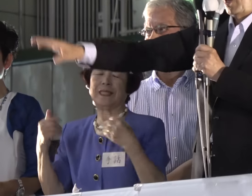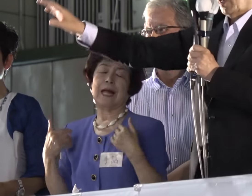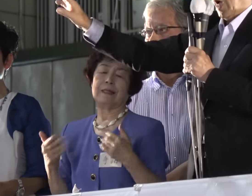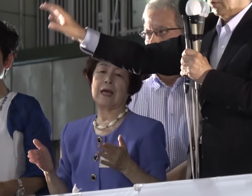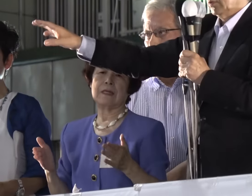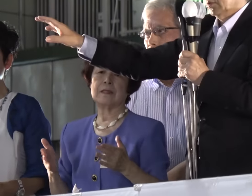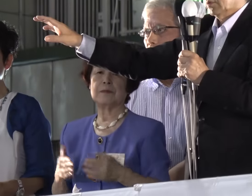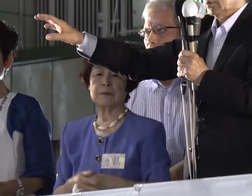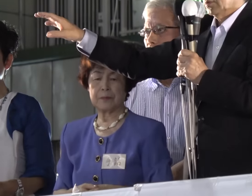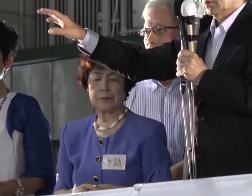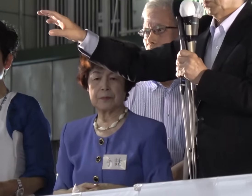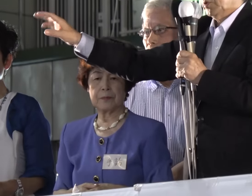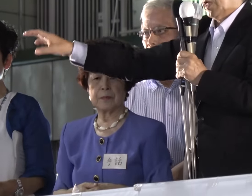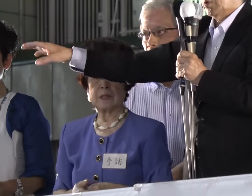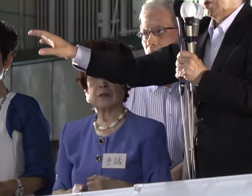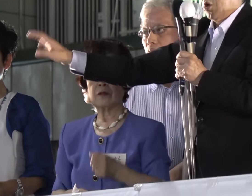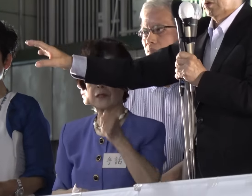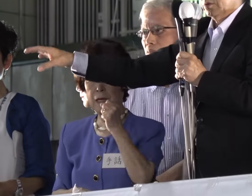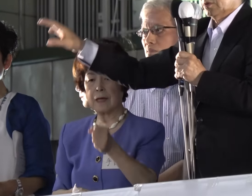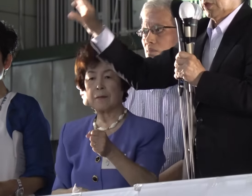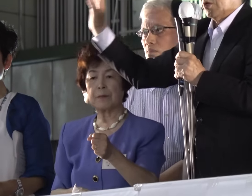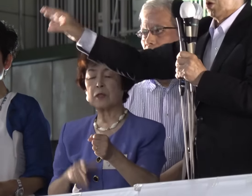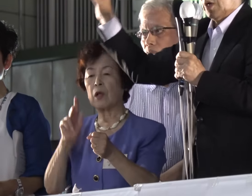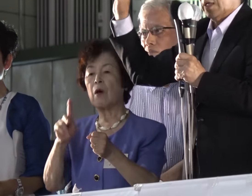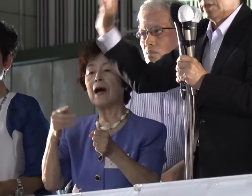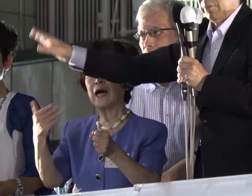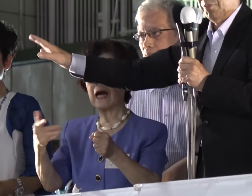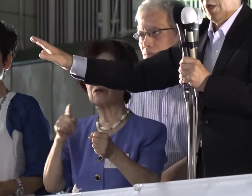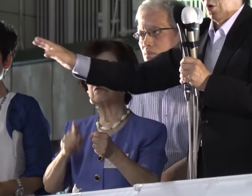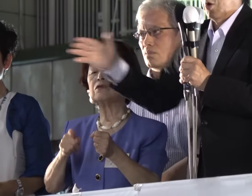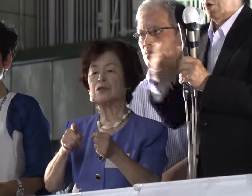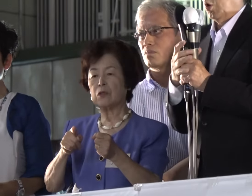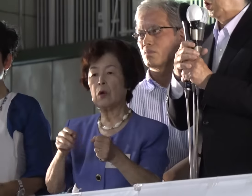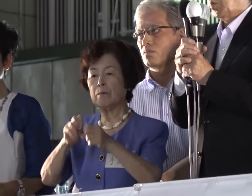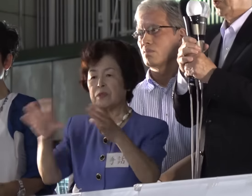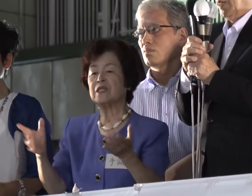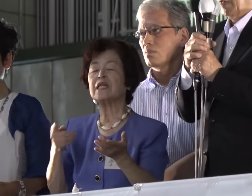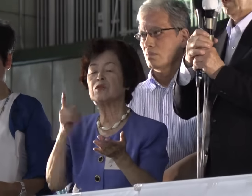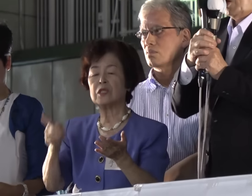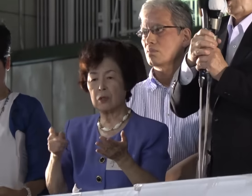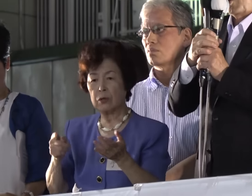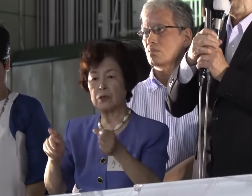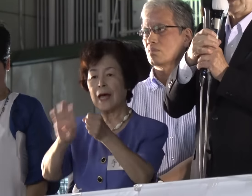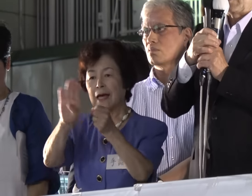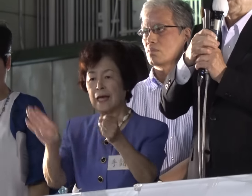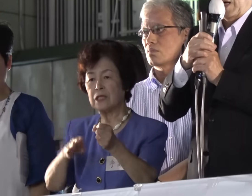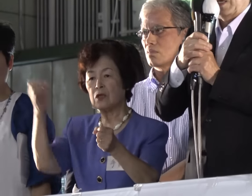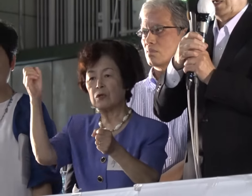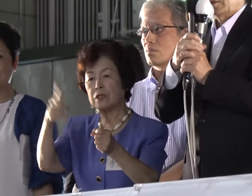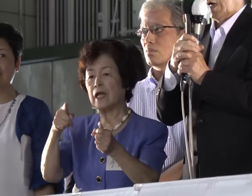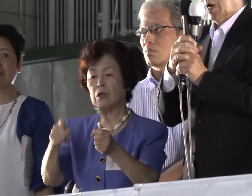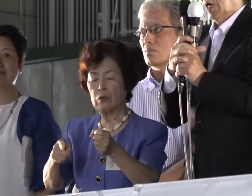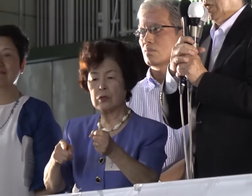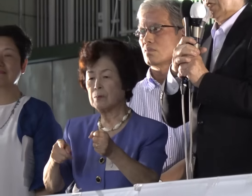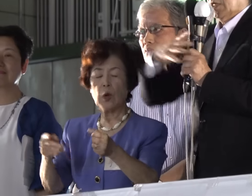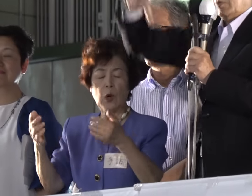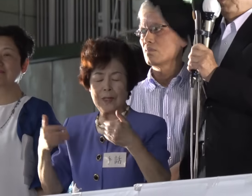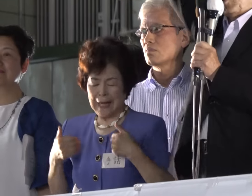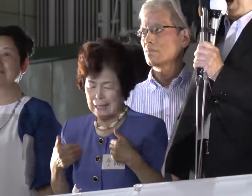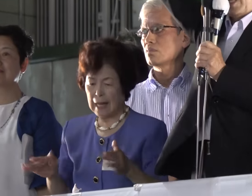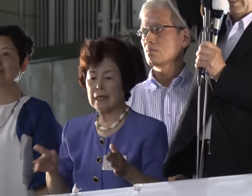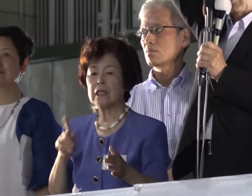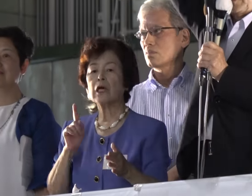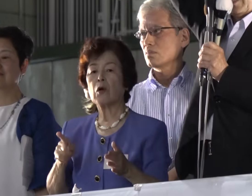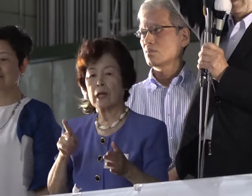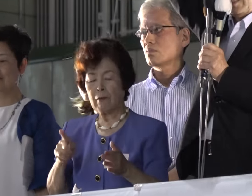と核分裂による原子力発電、これは両方ともいらない。これを私は高らかに一